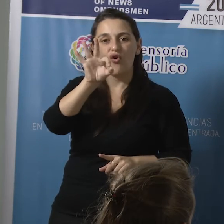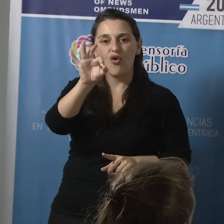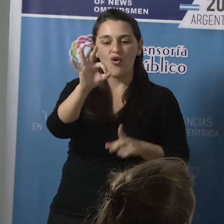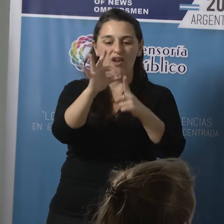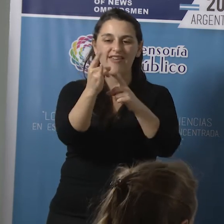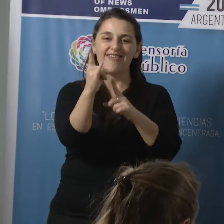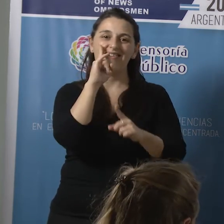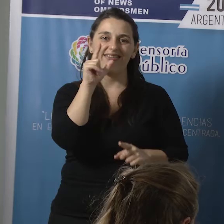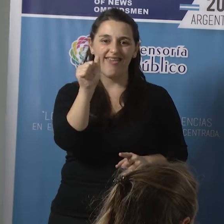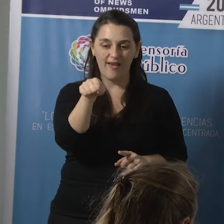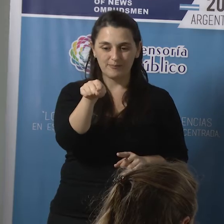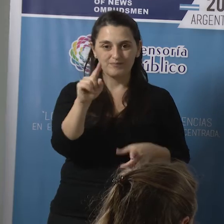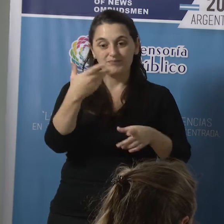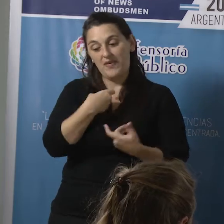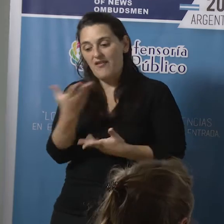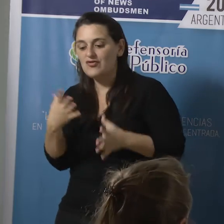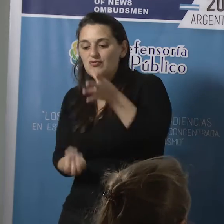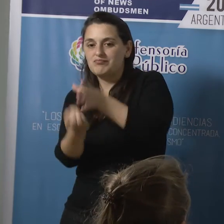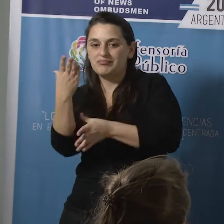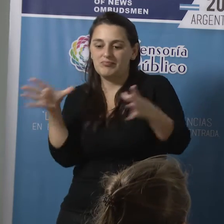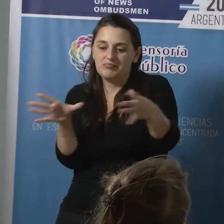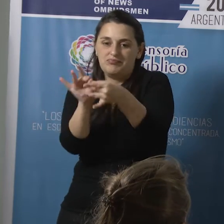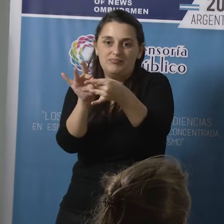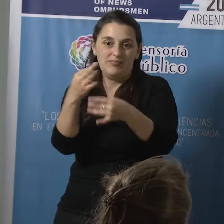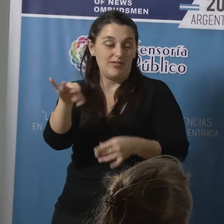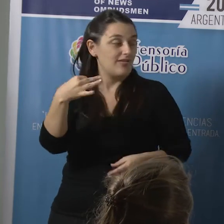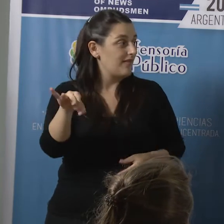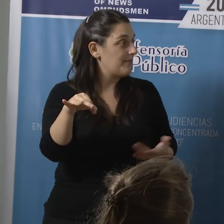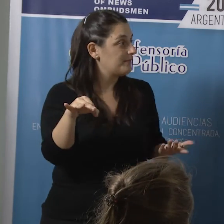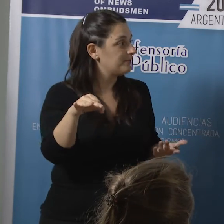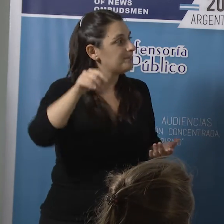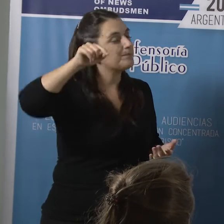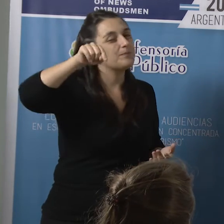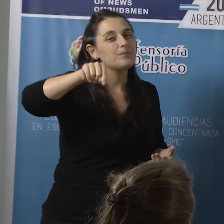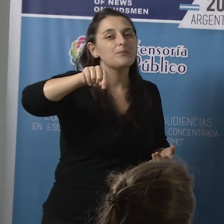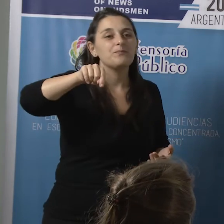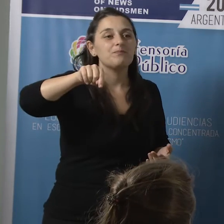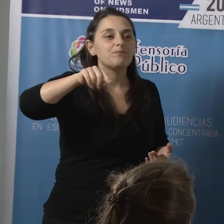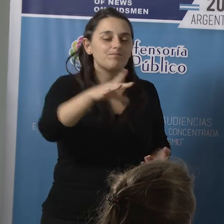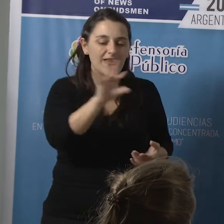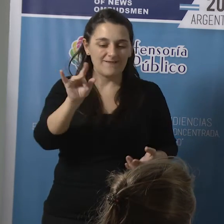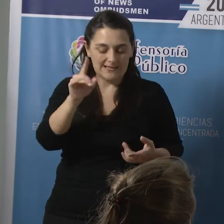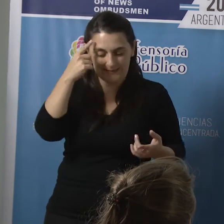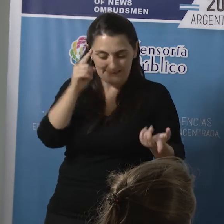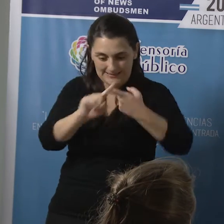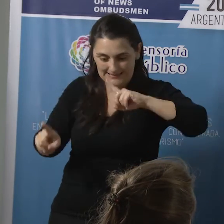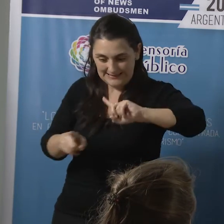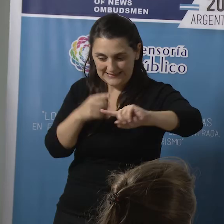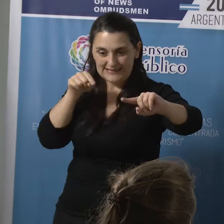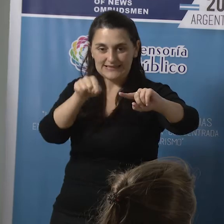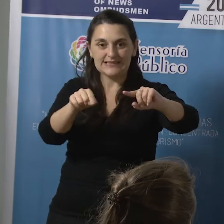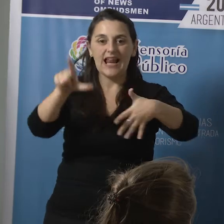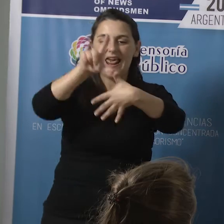lo conforma como un comité. Es algo muy difícil de encontrar en Latinoamérica.